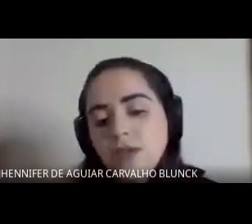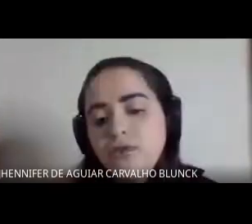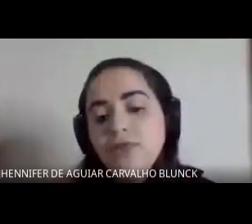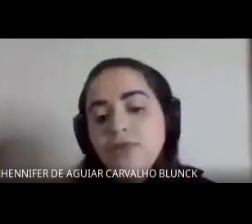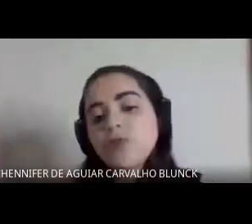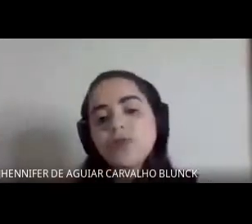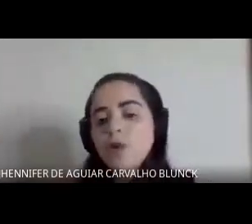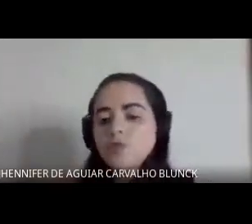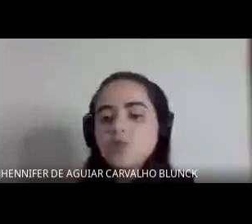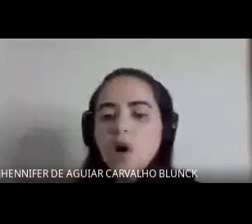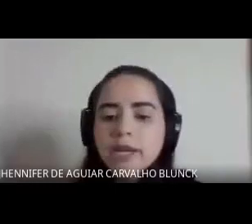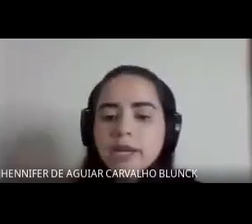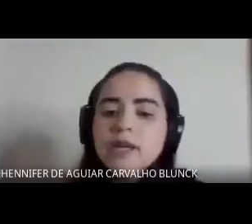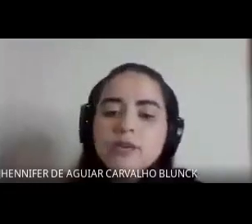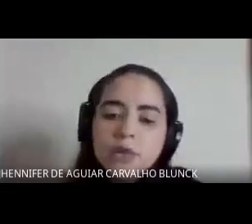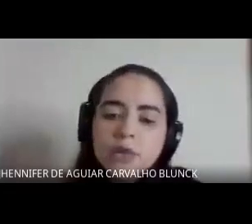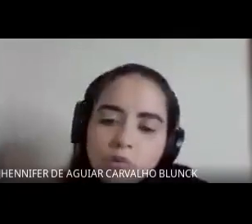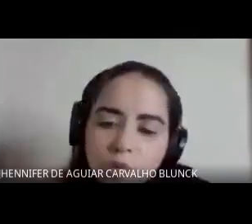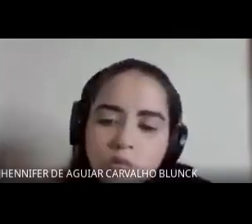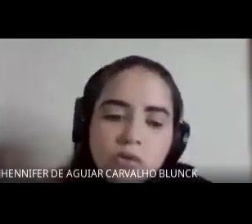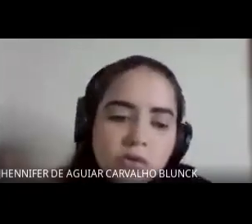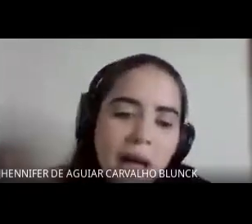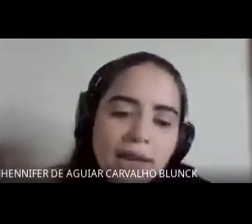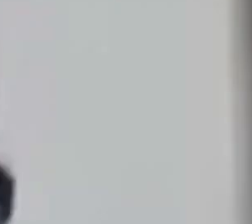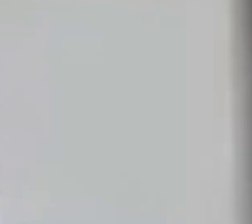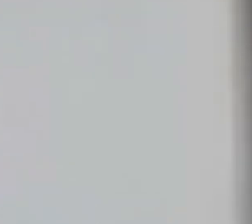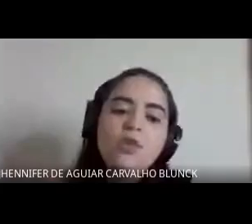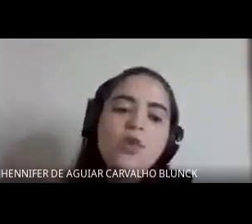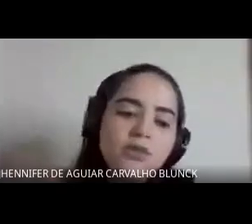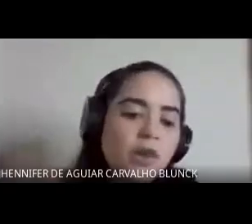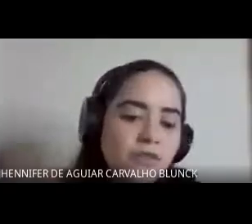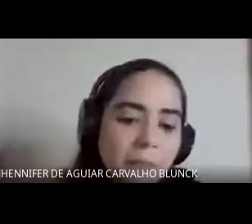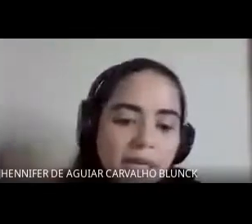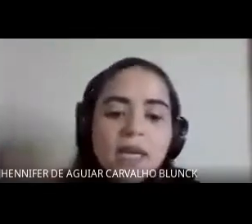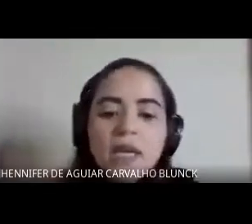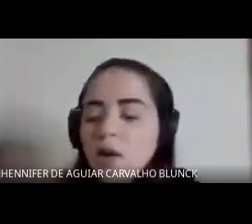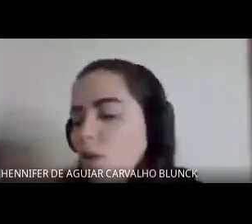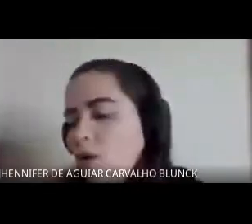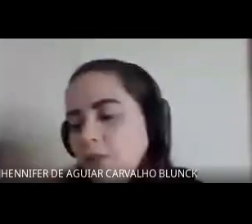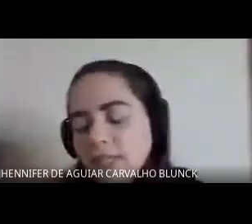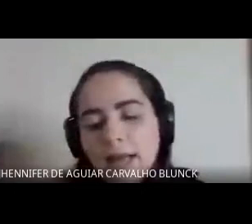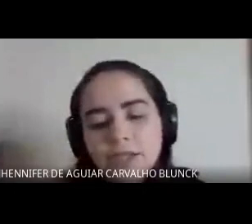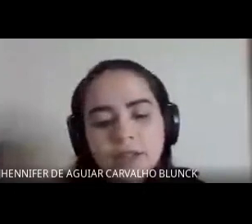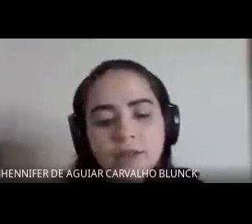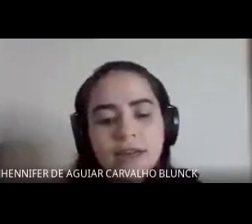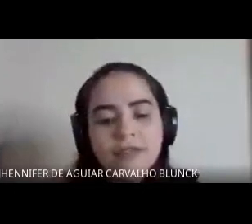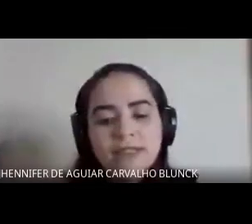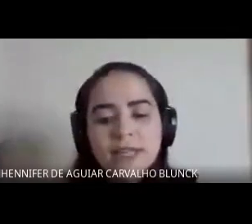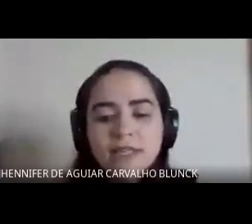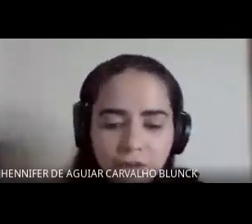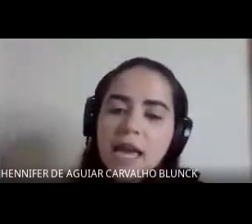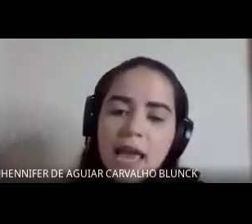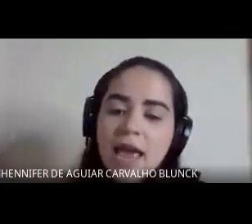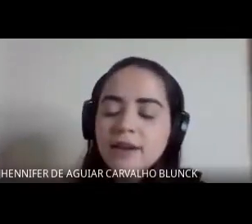e o indivíduo se constrói no encontro com seus pares, a partir do convívio com a família e com a comunidade. Então, através desse